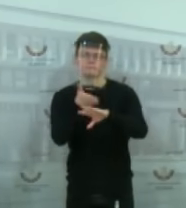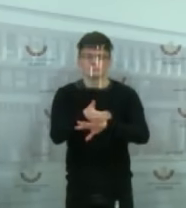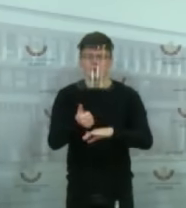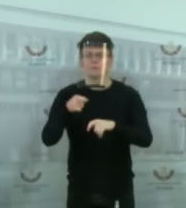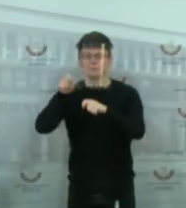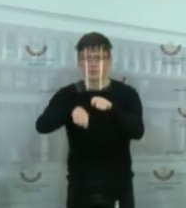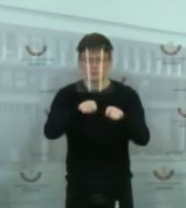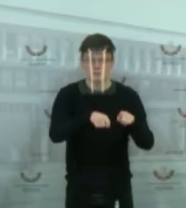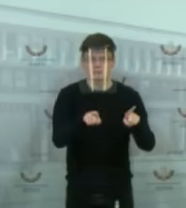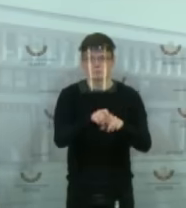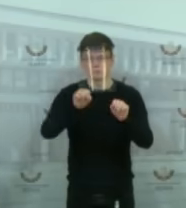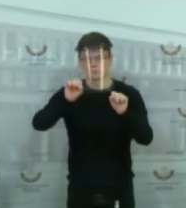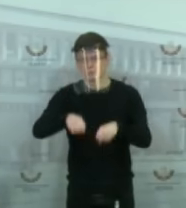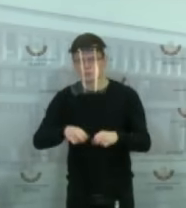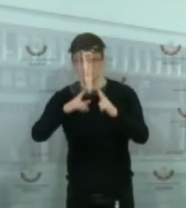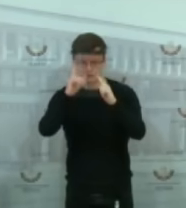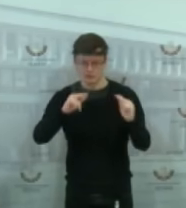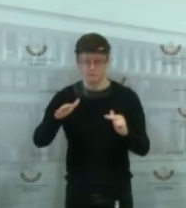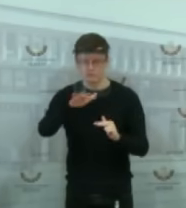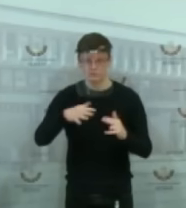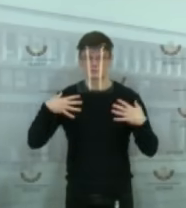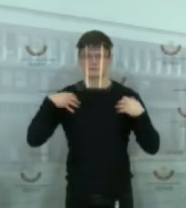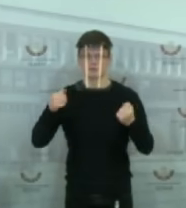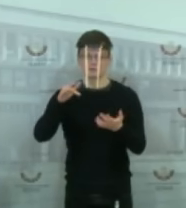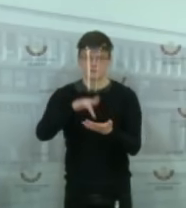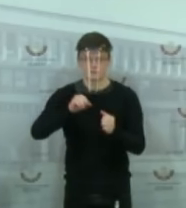Nacionalinio visuomenės sveikatos centro specialistas atsakyti.